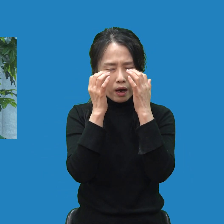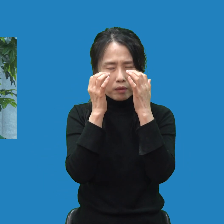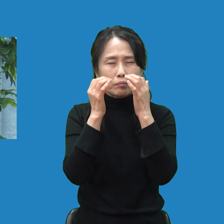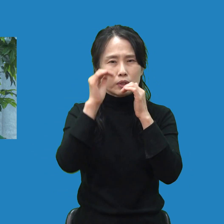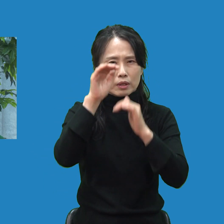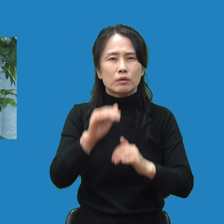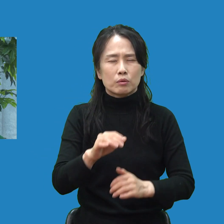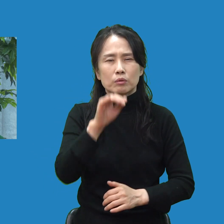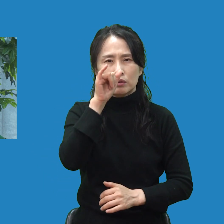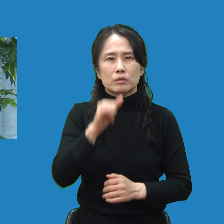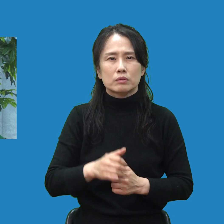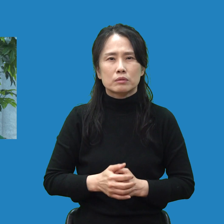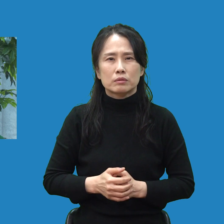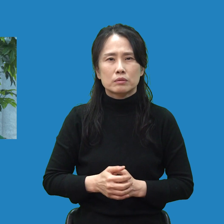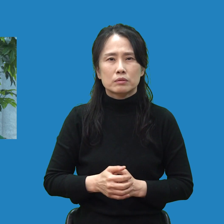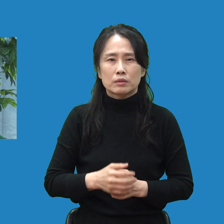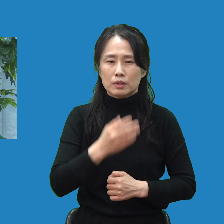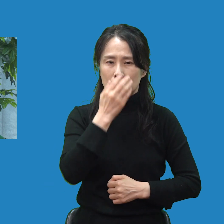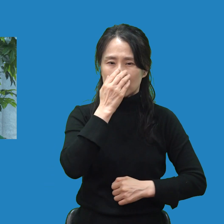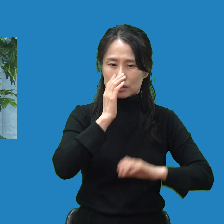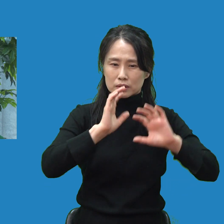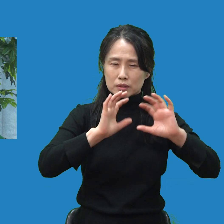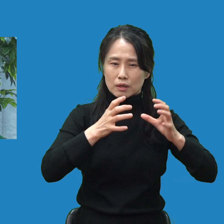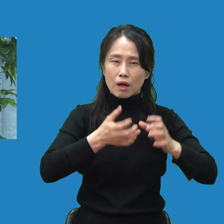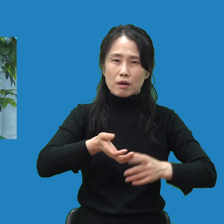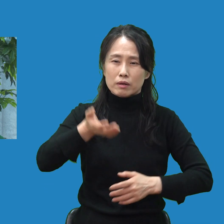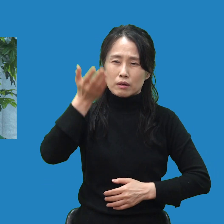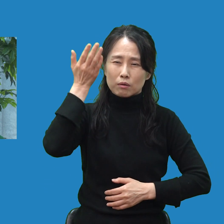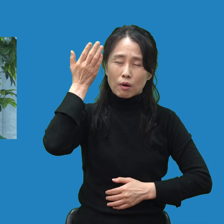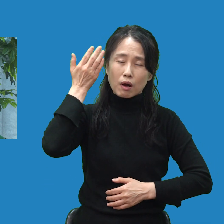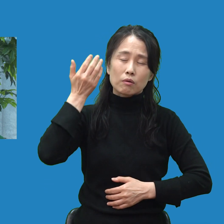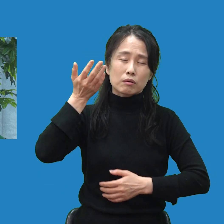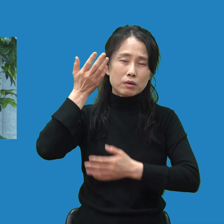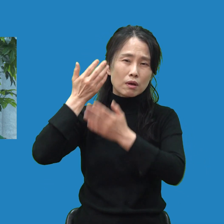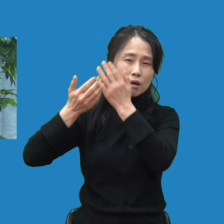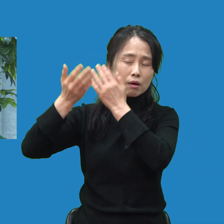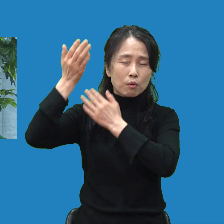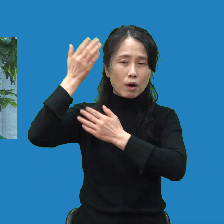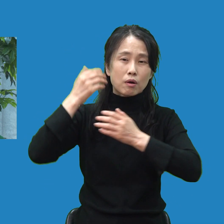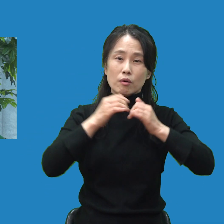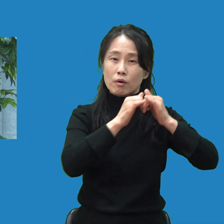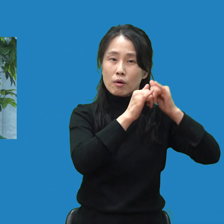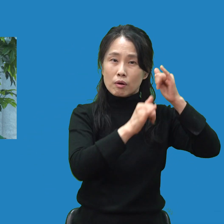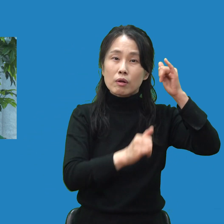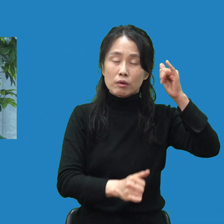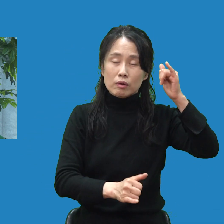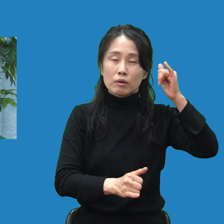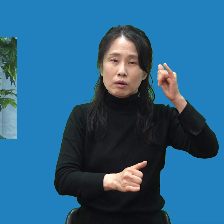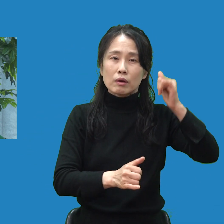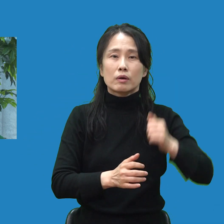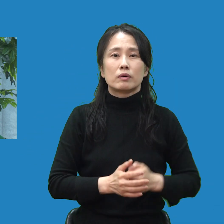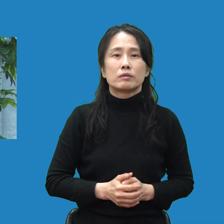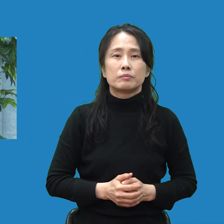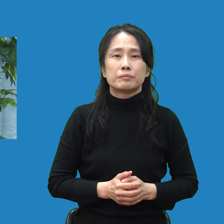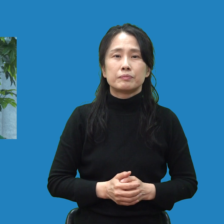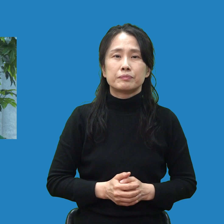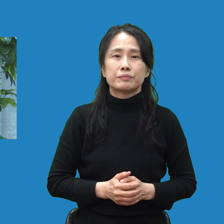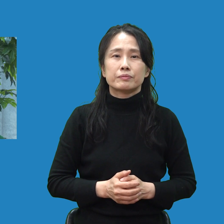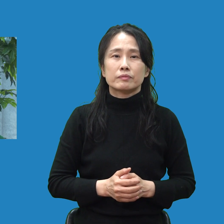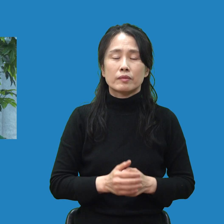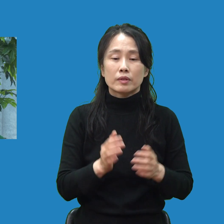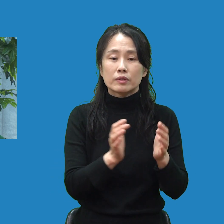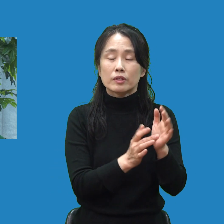미묘합니다. 이스라엘의 먼 과거 역사가 예수님과 함께하는